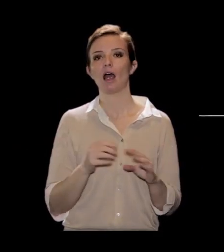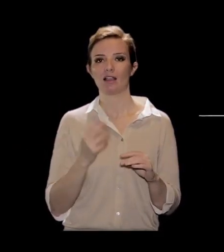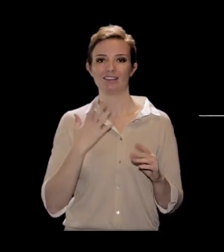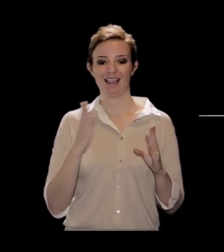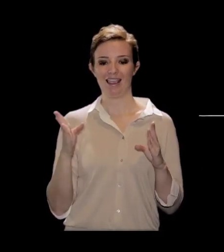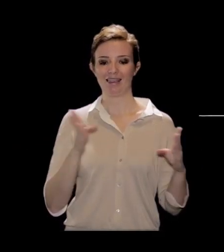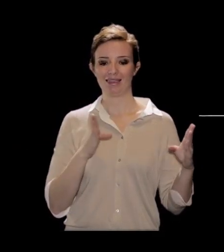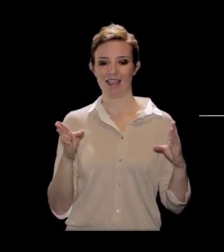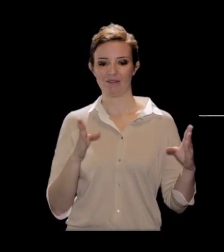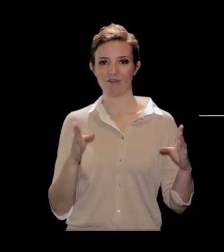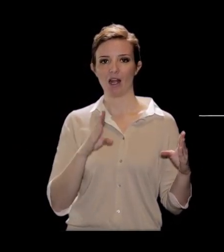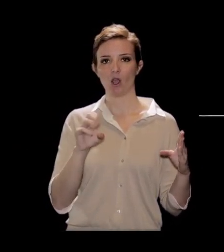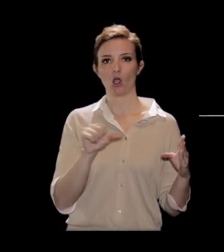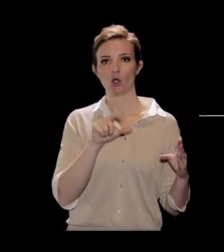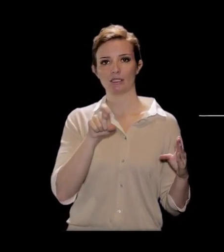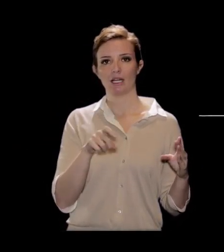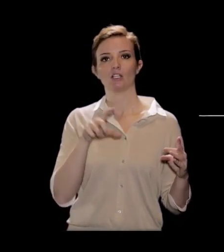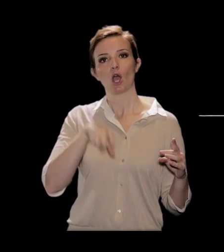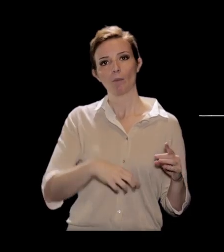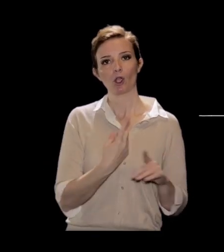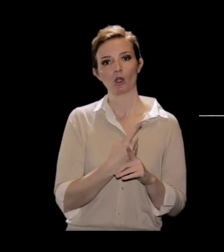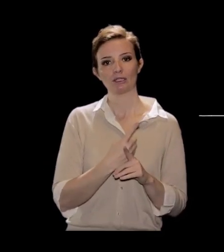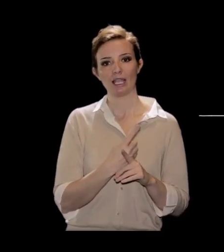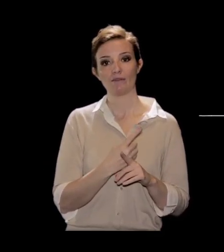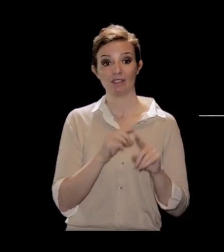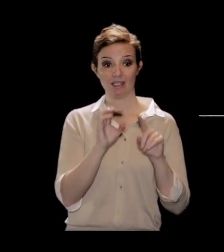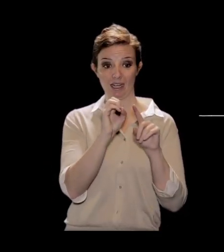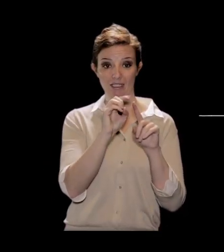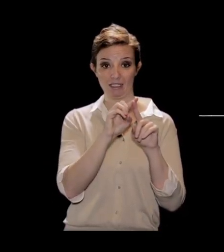'intervallo del coseno di x deve essere preso tra 0